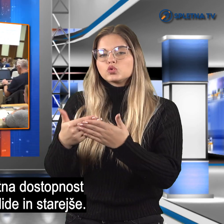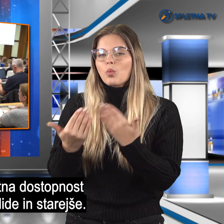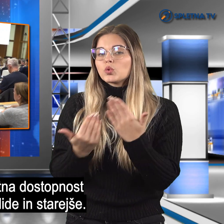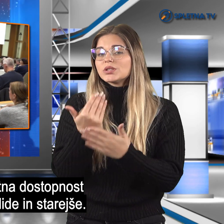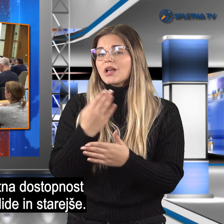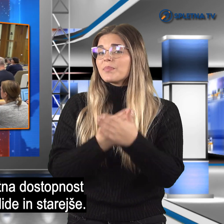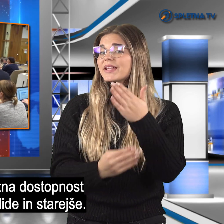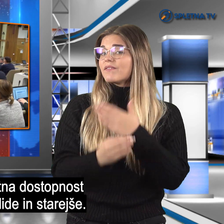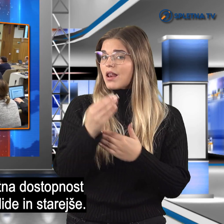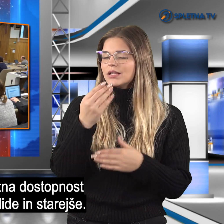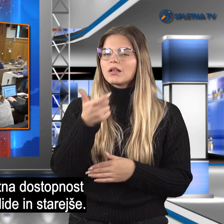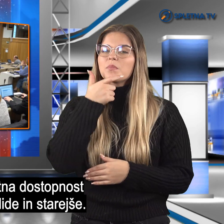in starejše.